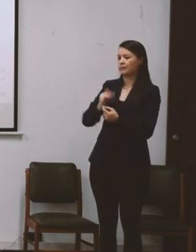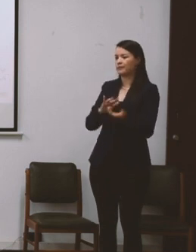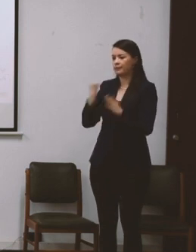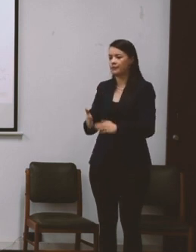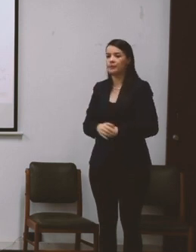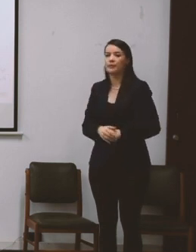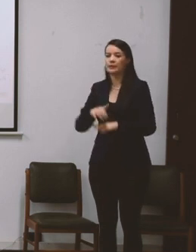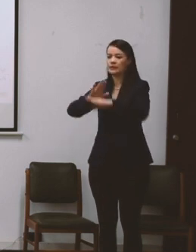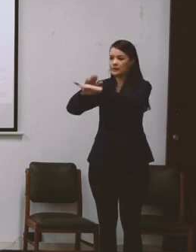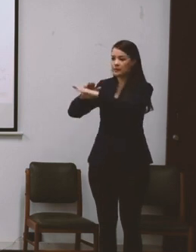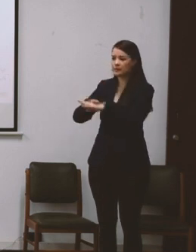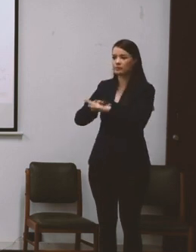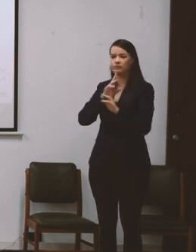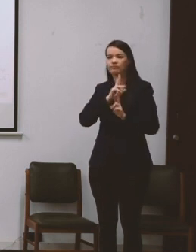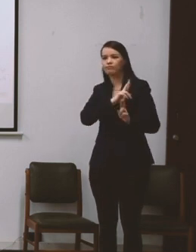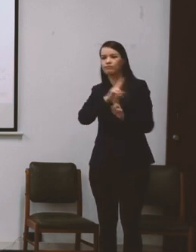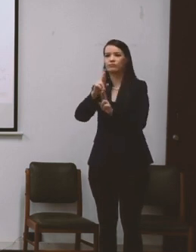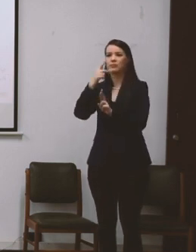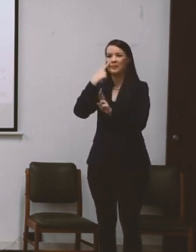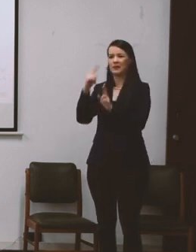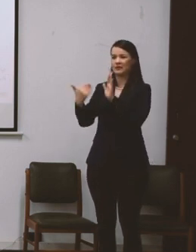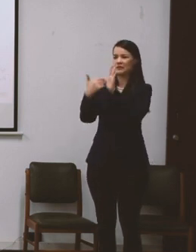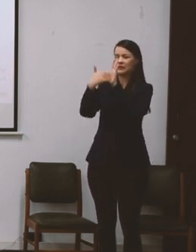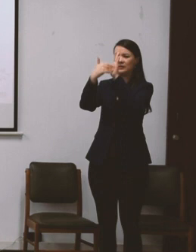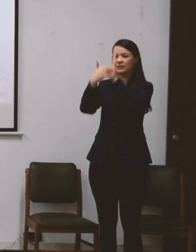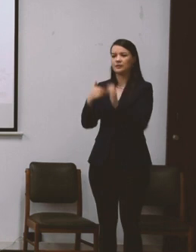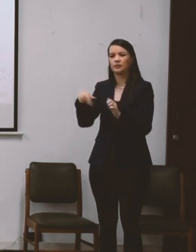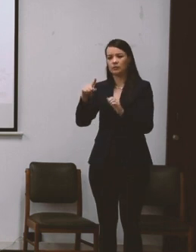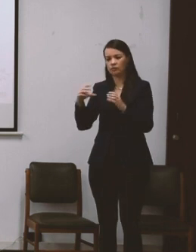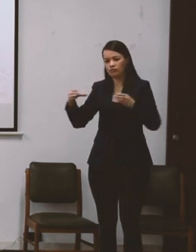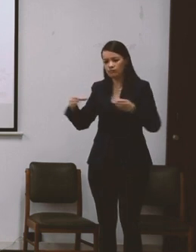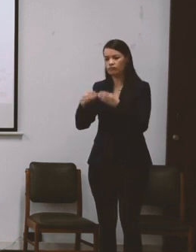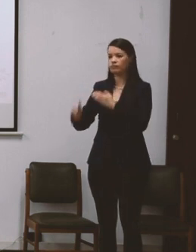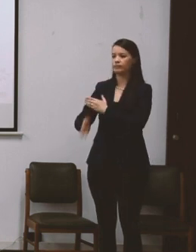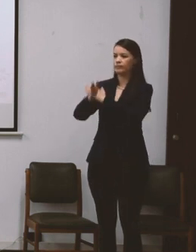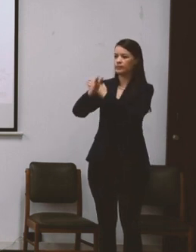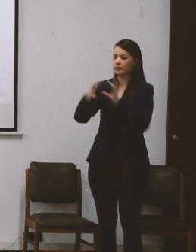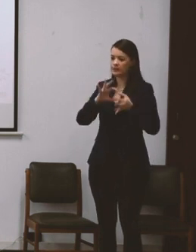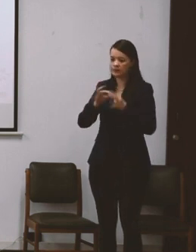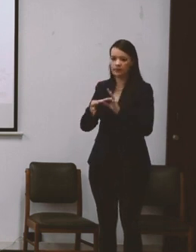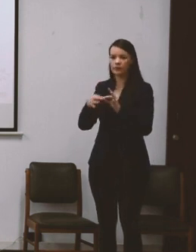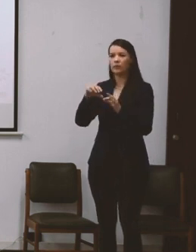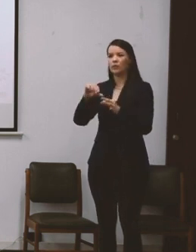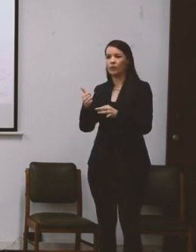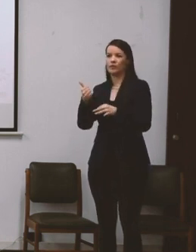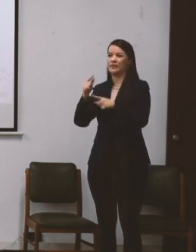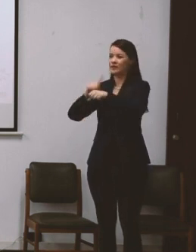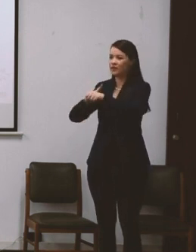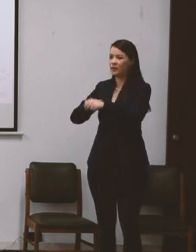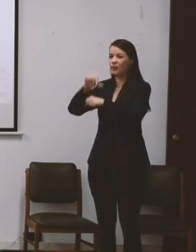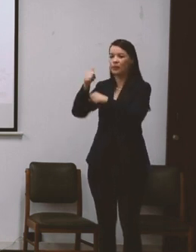un llamamiento contestatario ante las heridas de muerte, a seguirse organizando, a ser sensibles con otros tiempos,